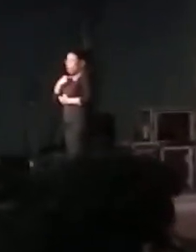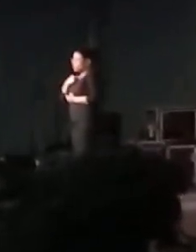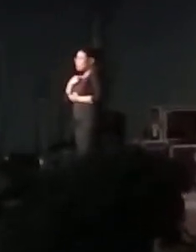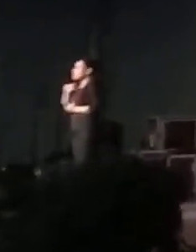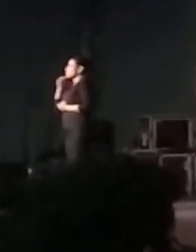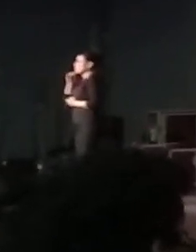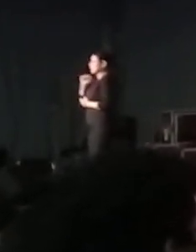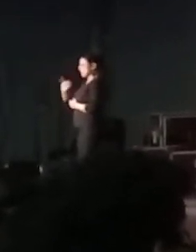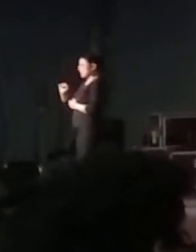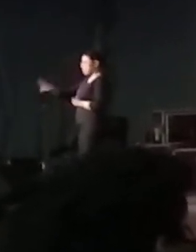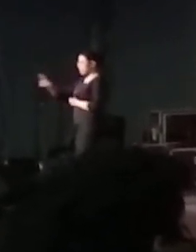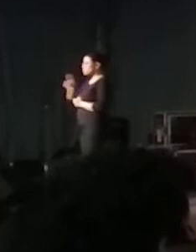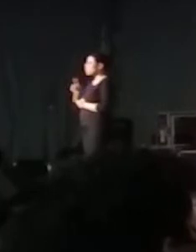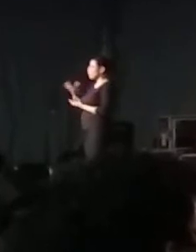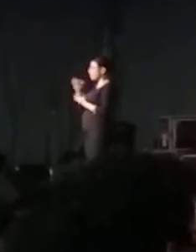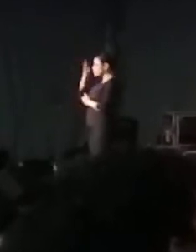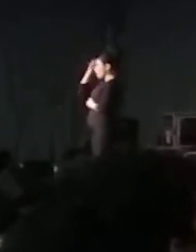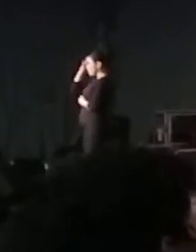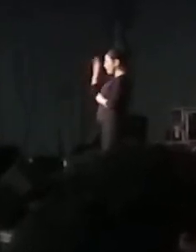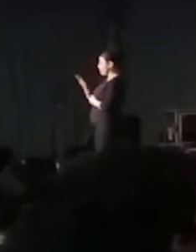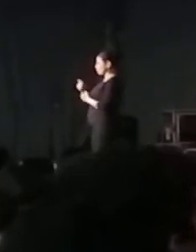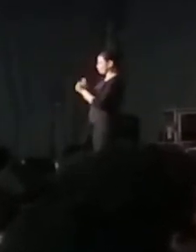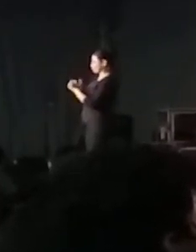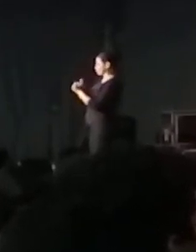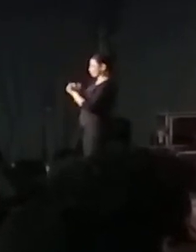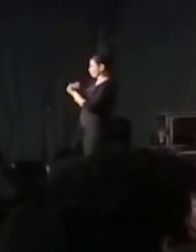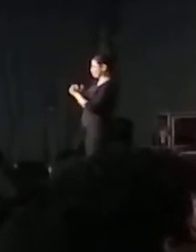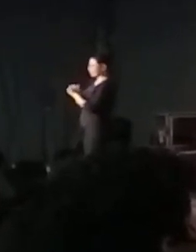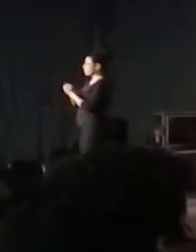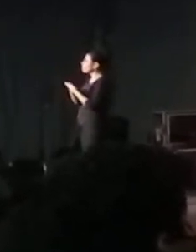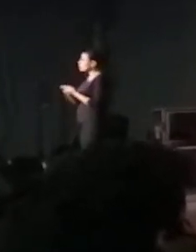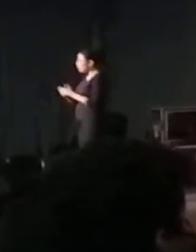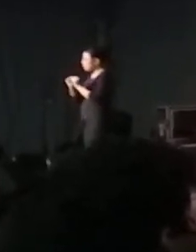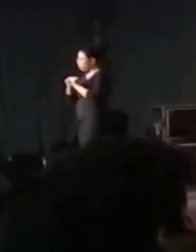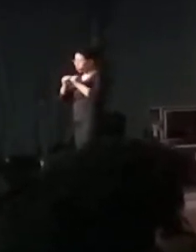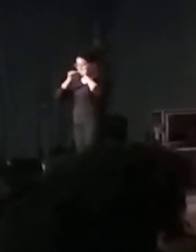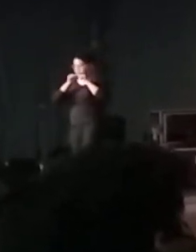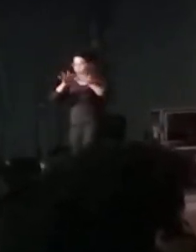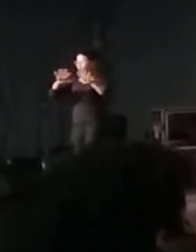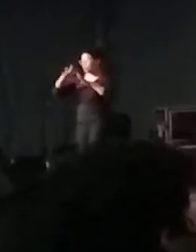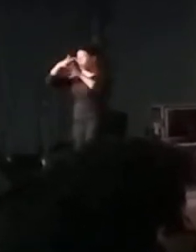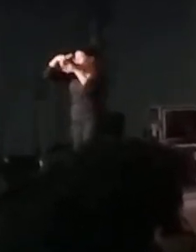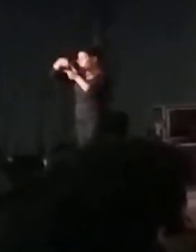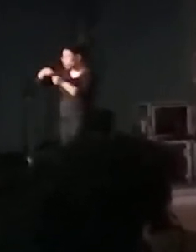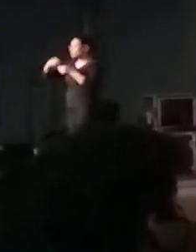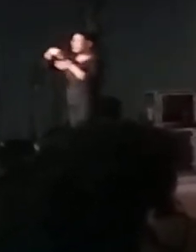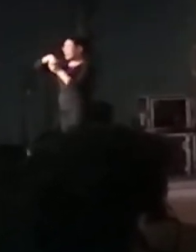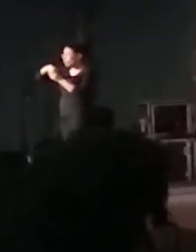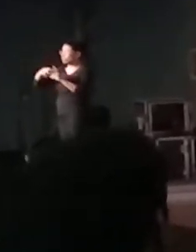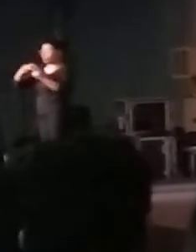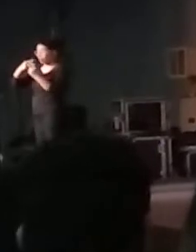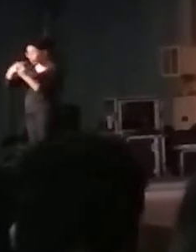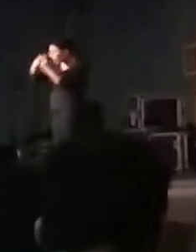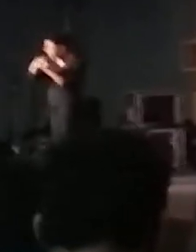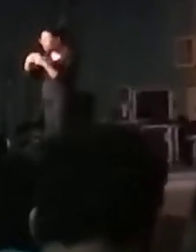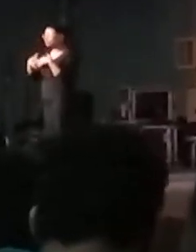coisa que é o que eu quero saber, de uma camada mais profunda, isso pode vazar pro povo na penitenciária.